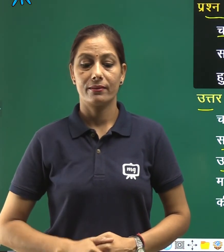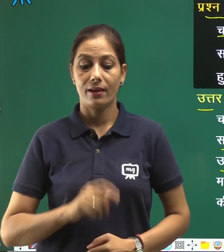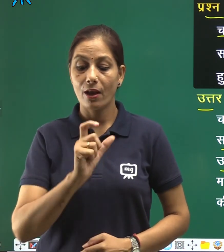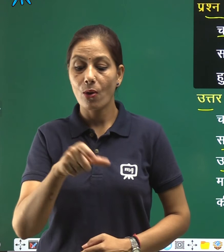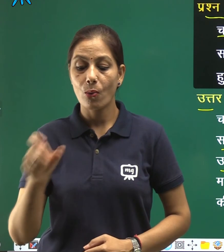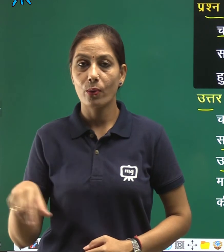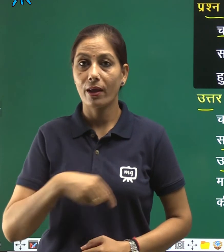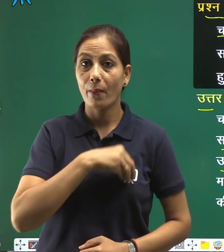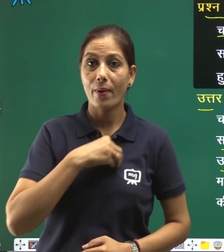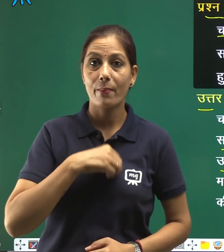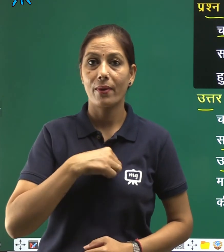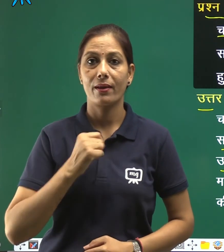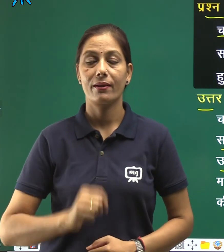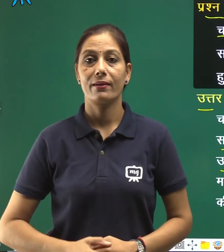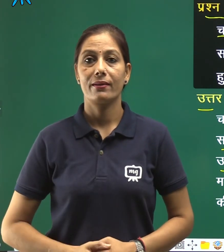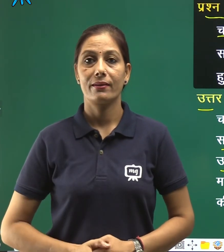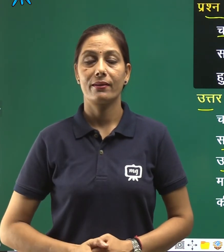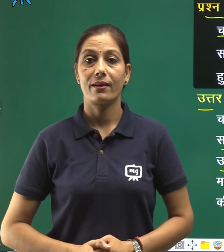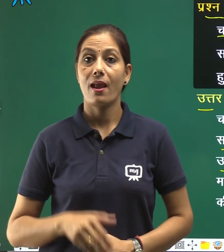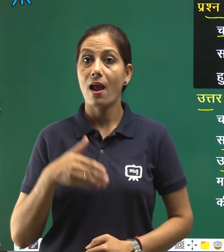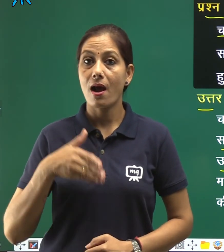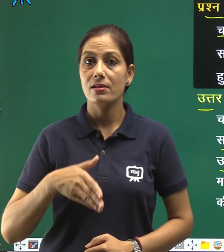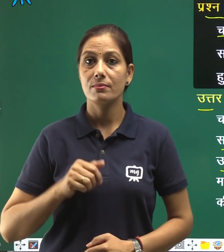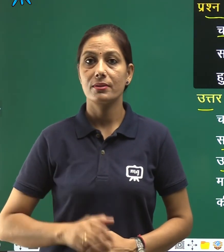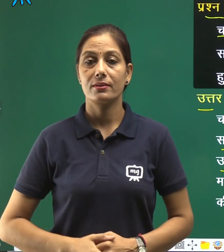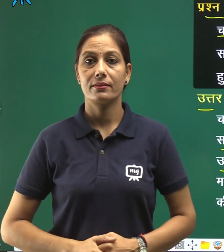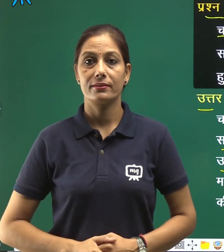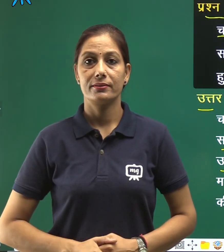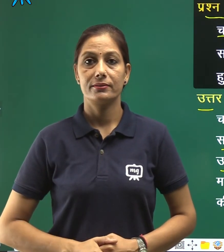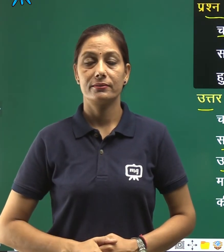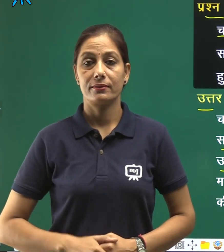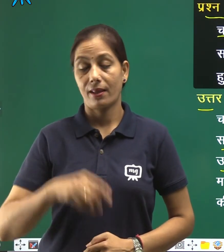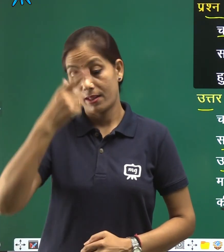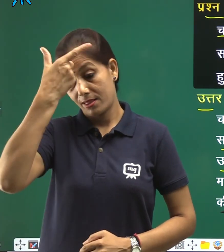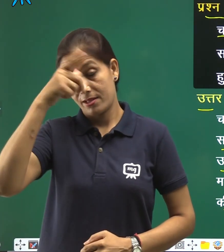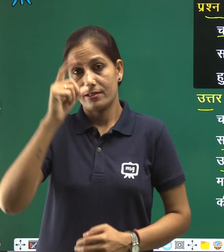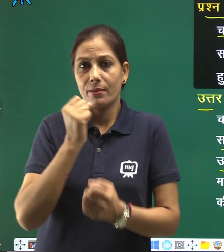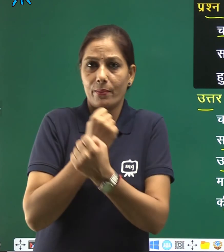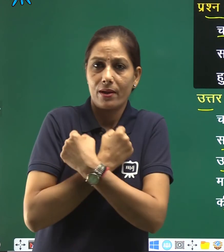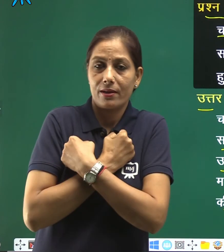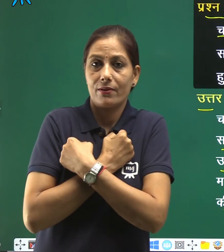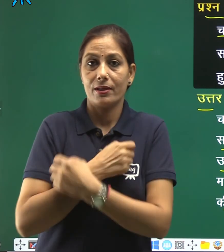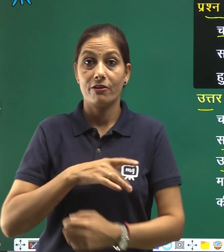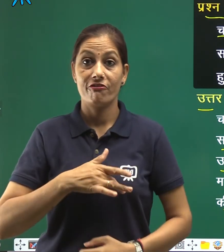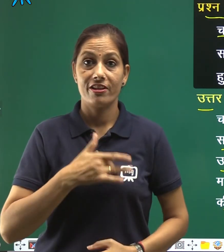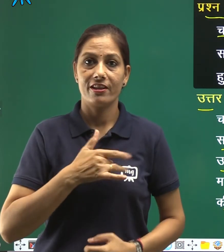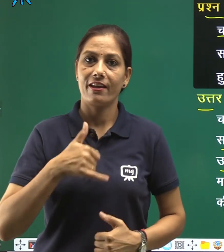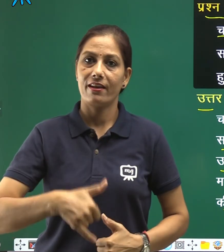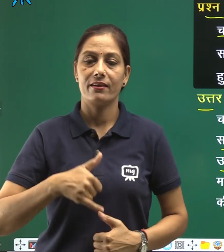लोगों के मन में आज भी देश प्रेम की भावना है।